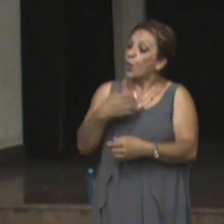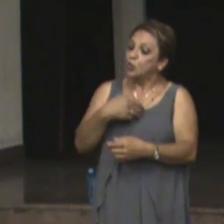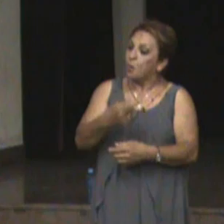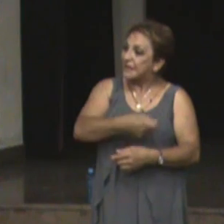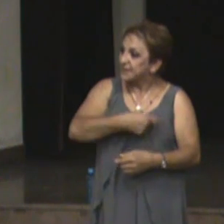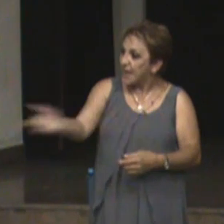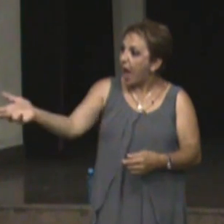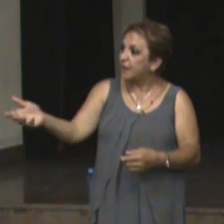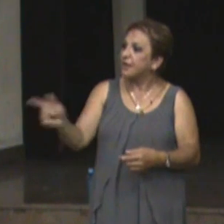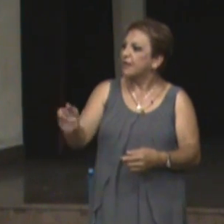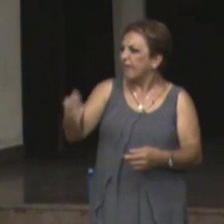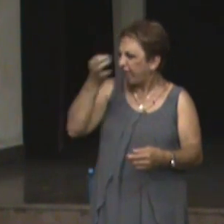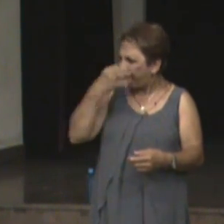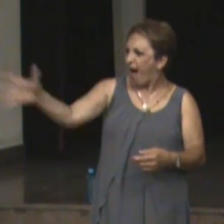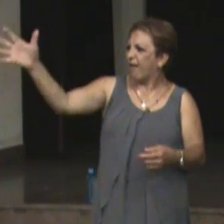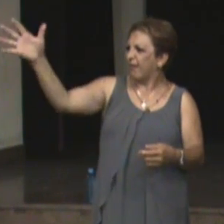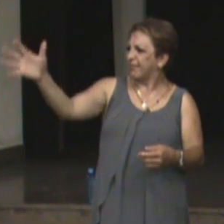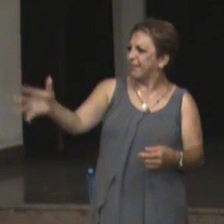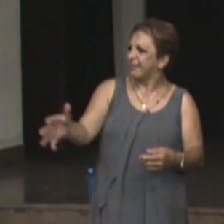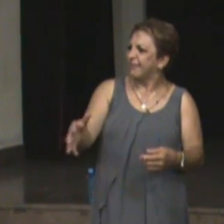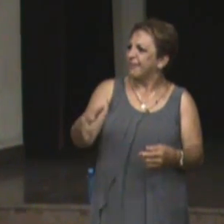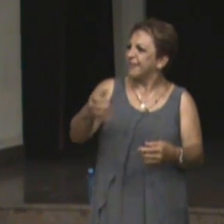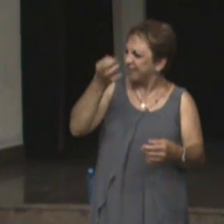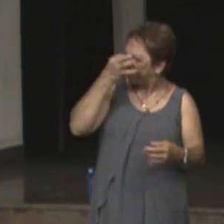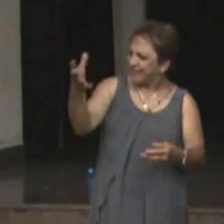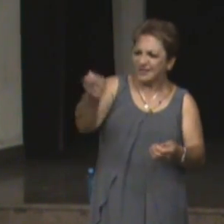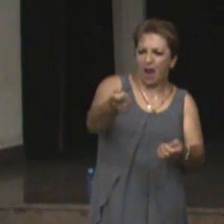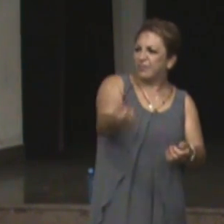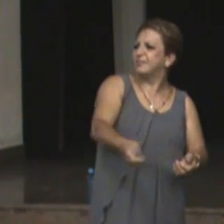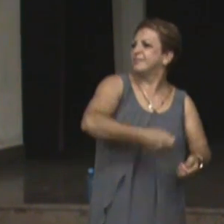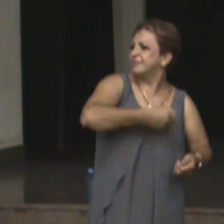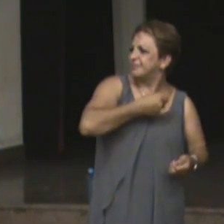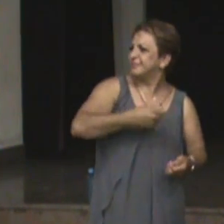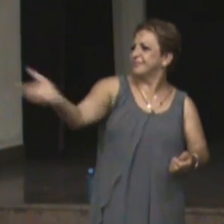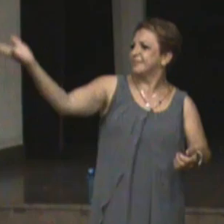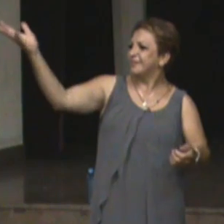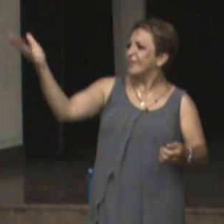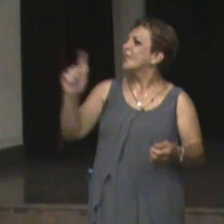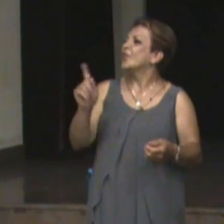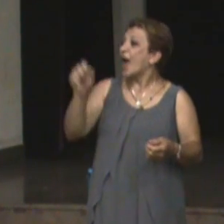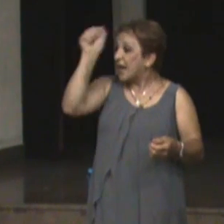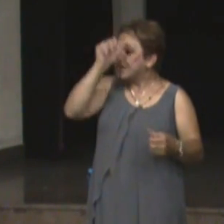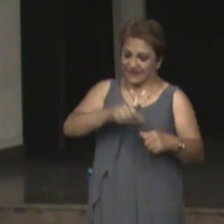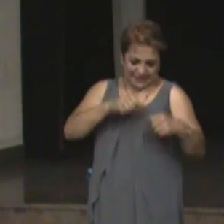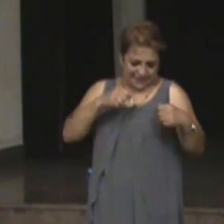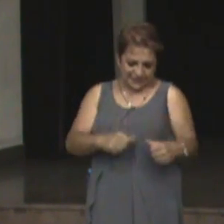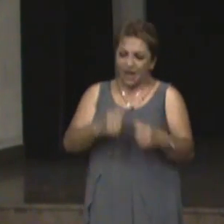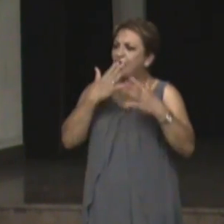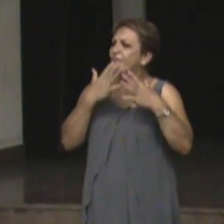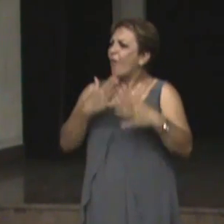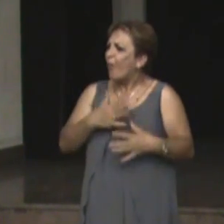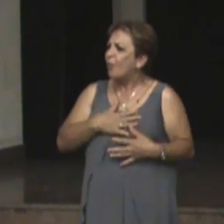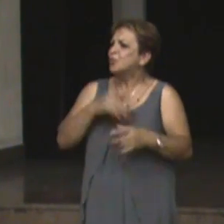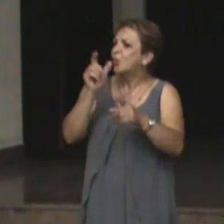այլ առավոտ է, սա նշանակում է և սա խորհուրդ այն բանի, որ Աստված իր սերը, իր ողորմությունը,